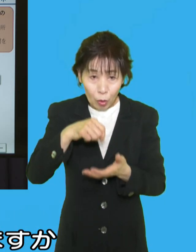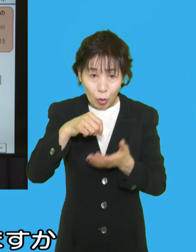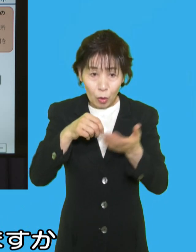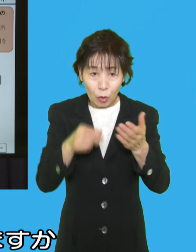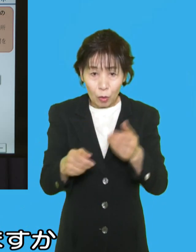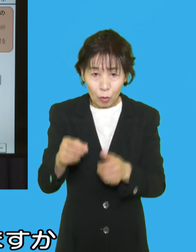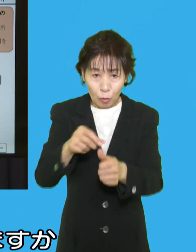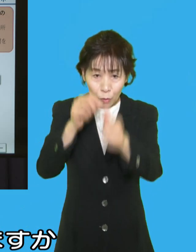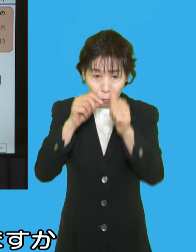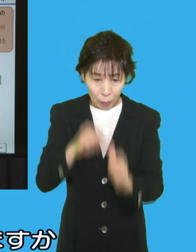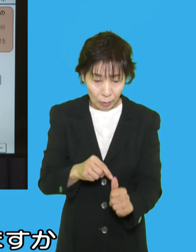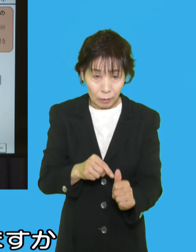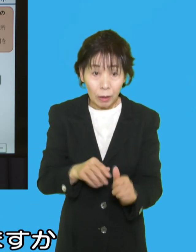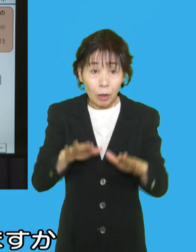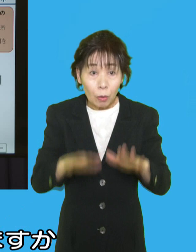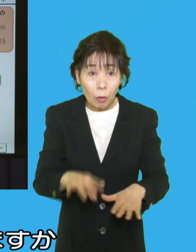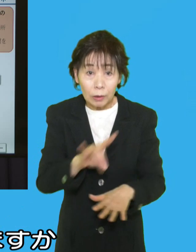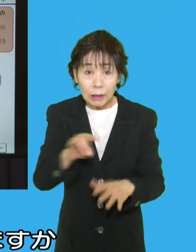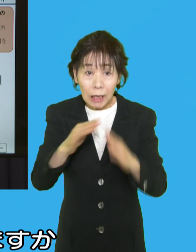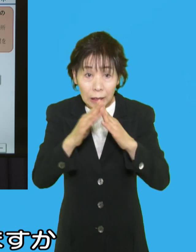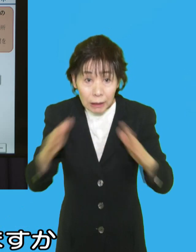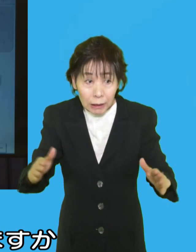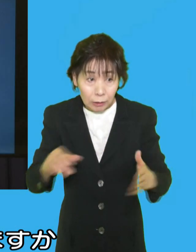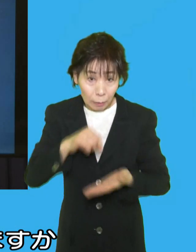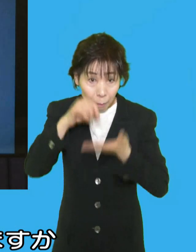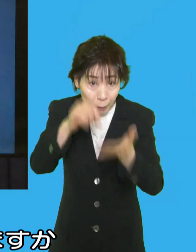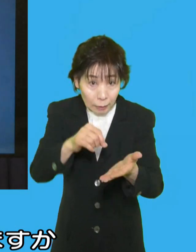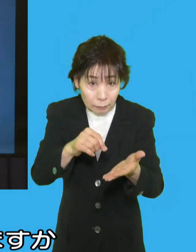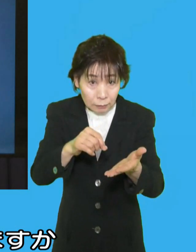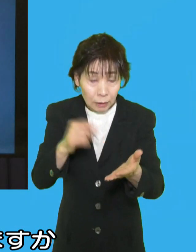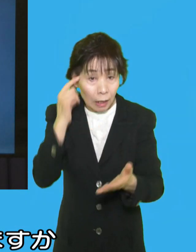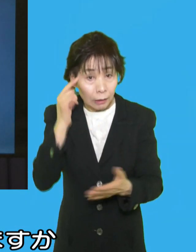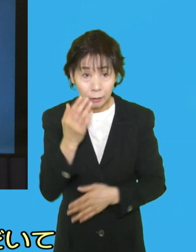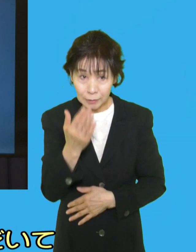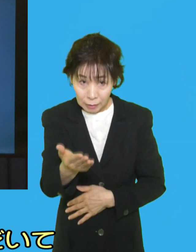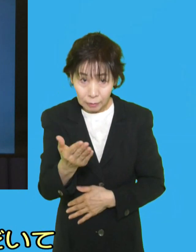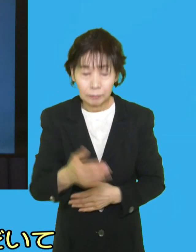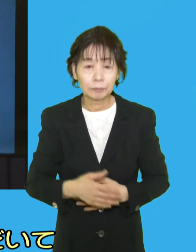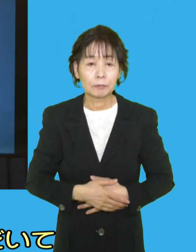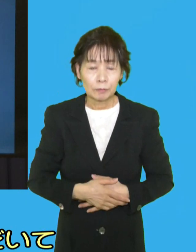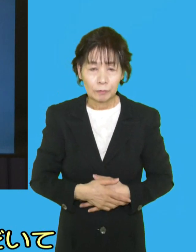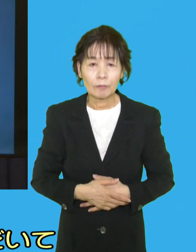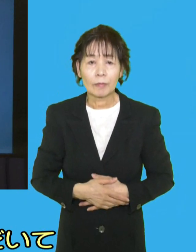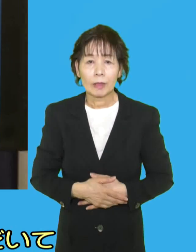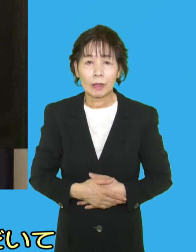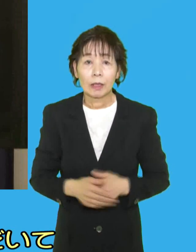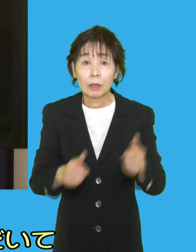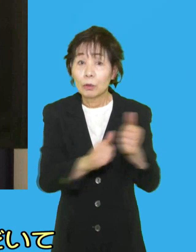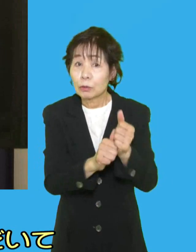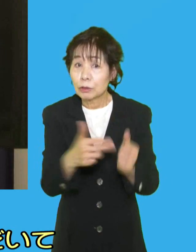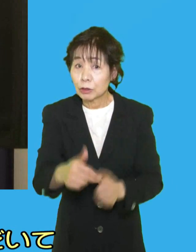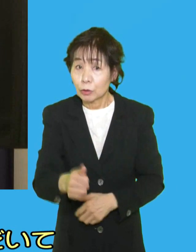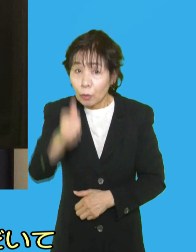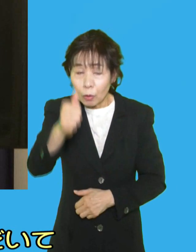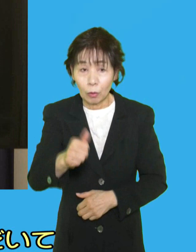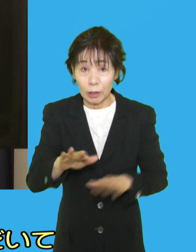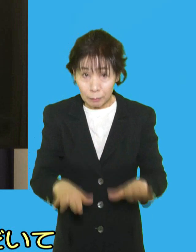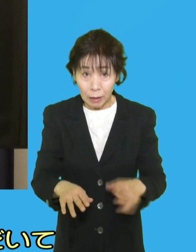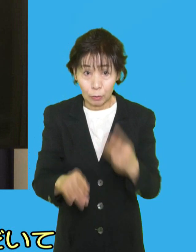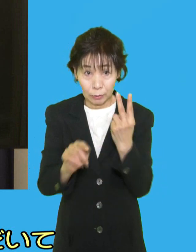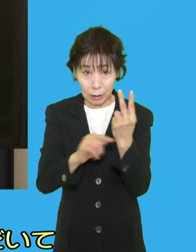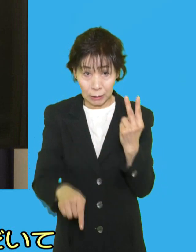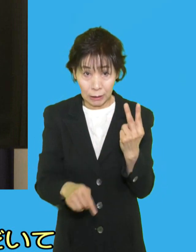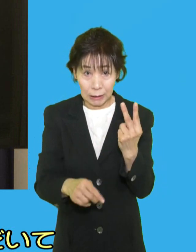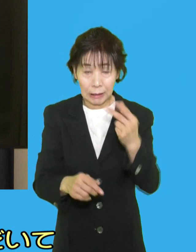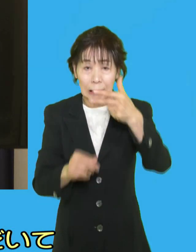思うんですが、今議会にその調停を考えていらっしゃいますか。 うん、副市長お二人7月に